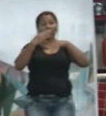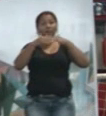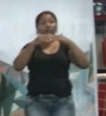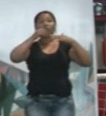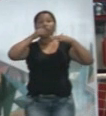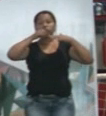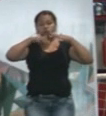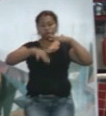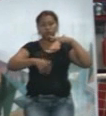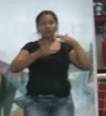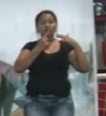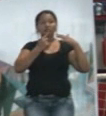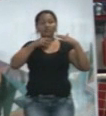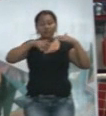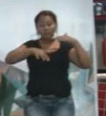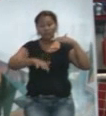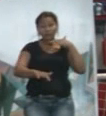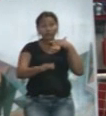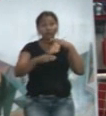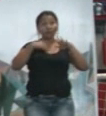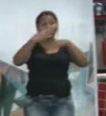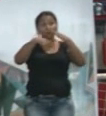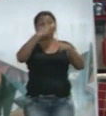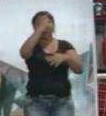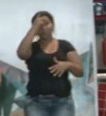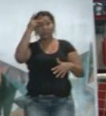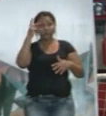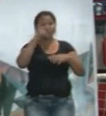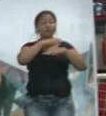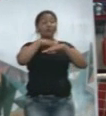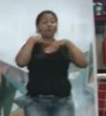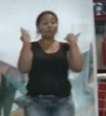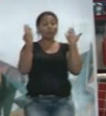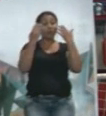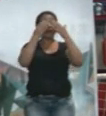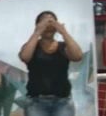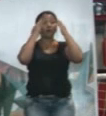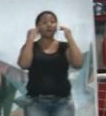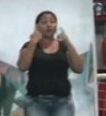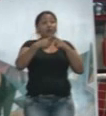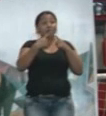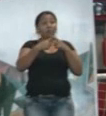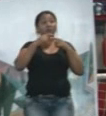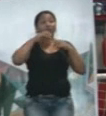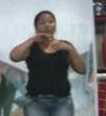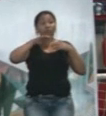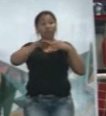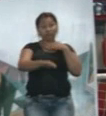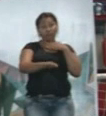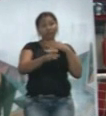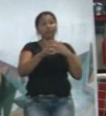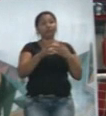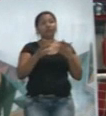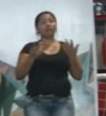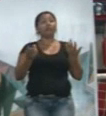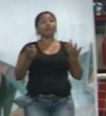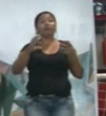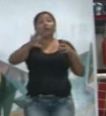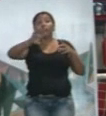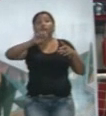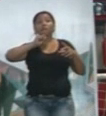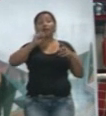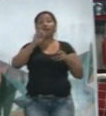hemorragia. E aí a pessoa morre por quê? Porque vai perdendo sangue, hemorragia interna. Como é que pega a ebola? Se